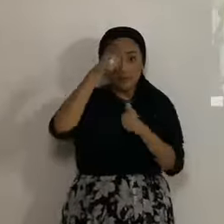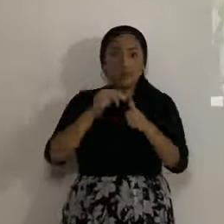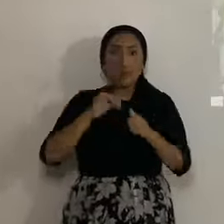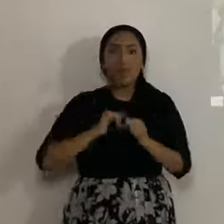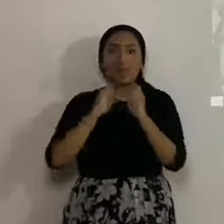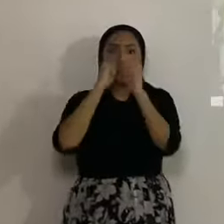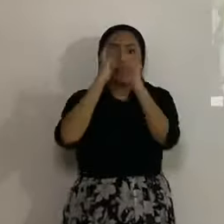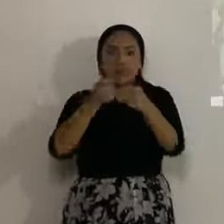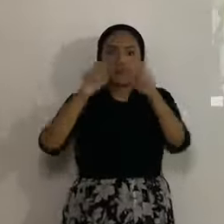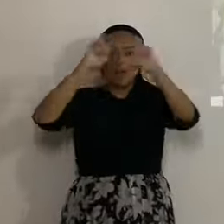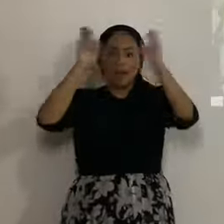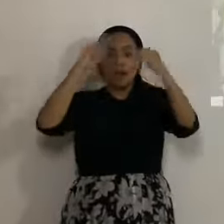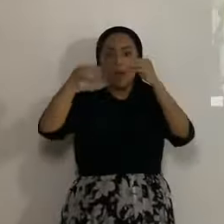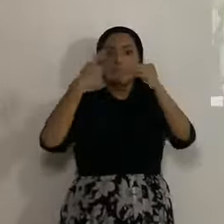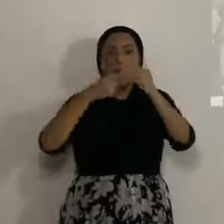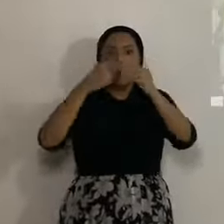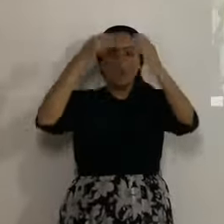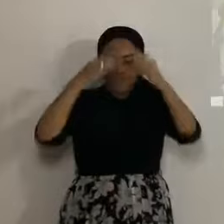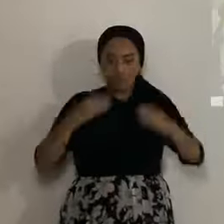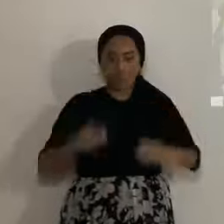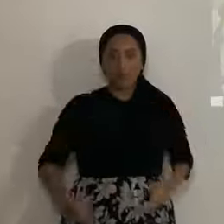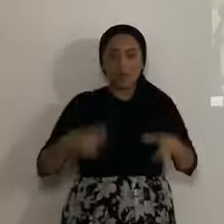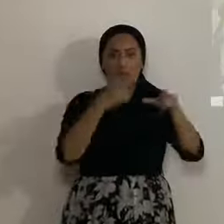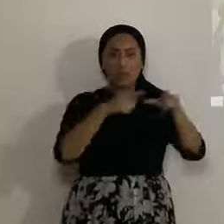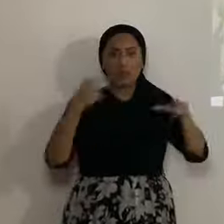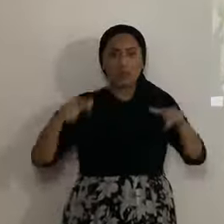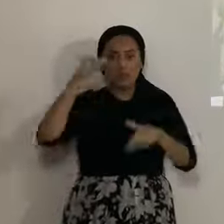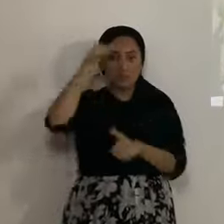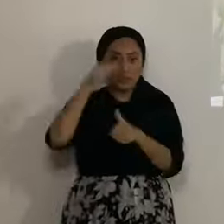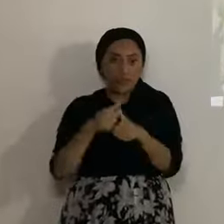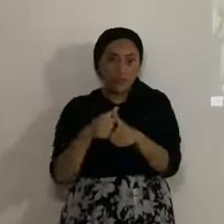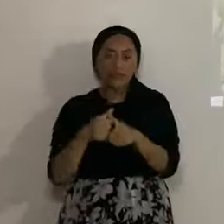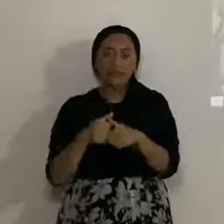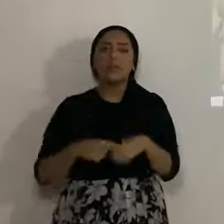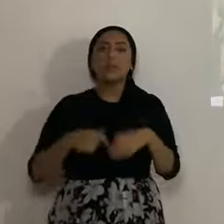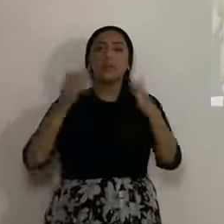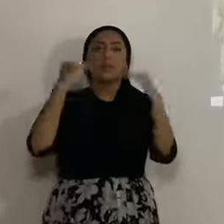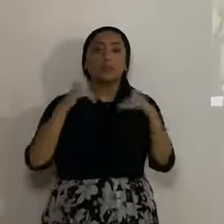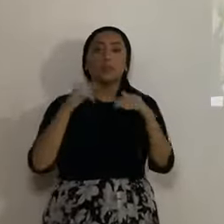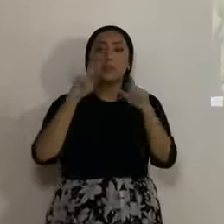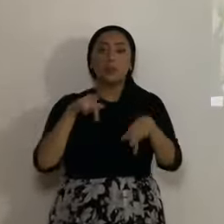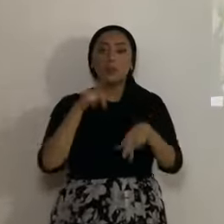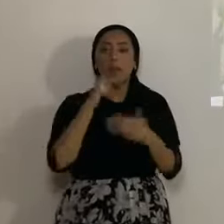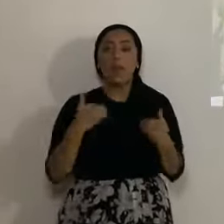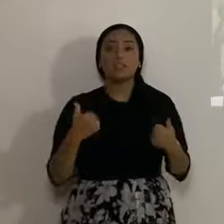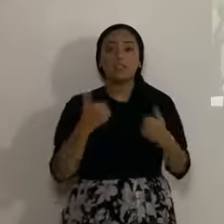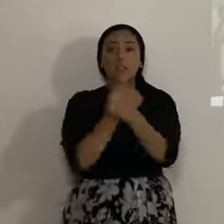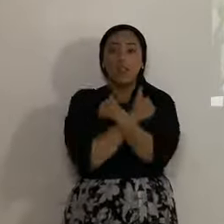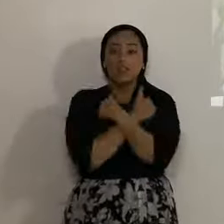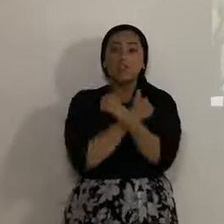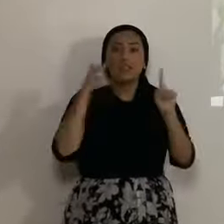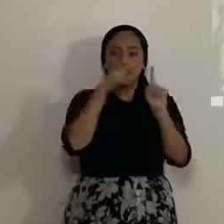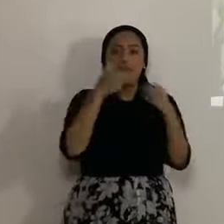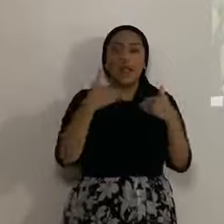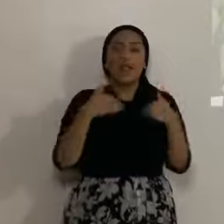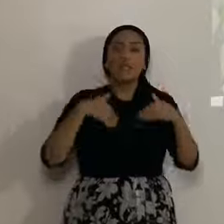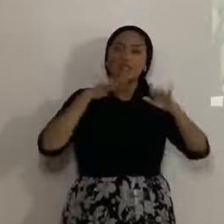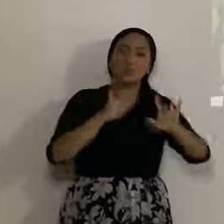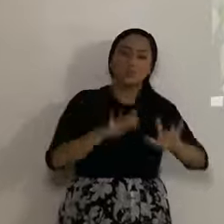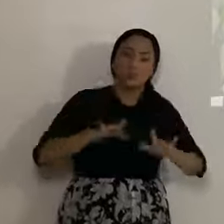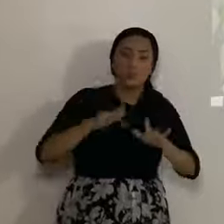un curso aquí mismo en la congregación Gozo y Paz de lenguaje corporal. El que tiene amor, ese tiene ternura,